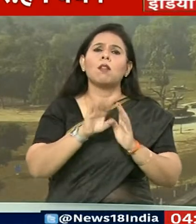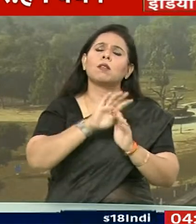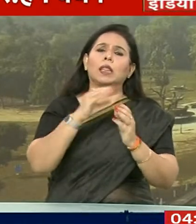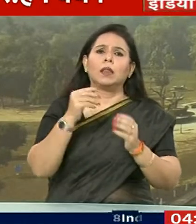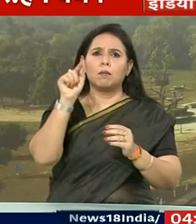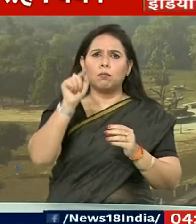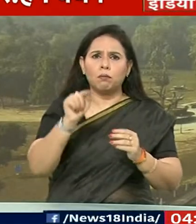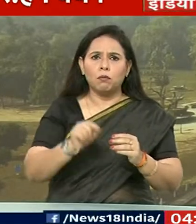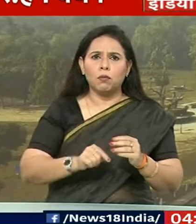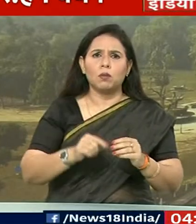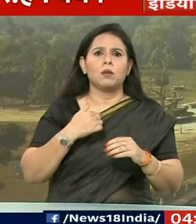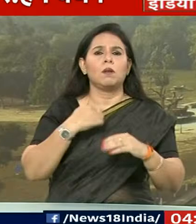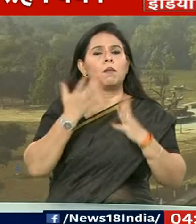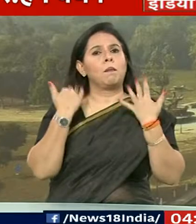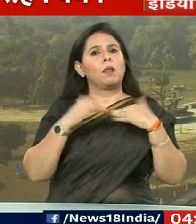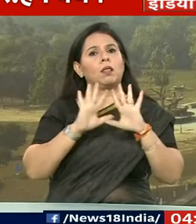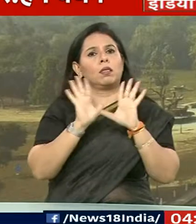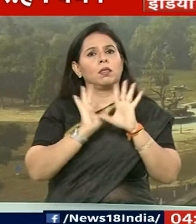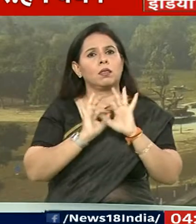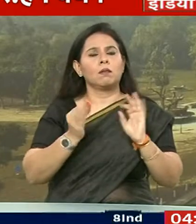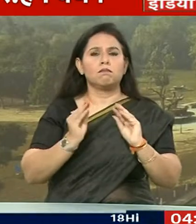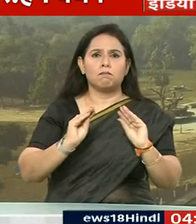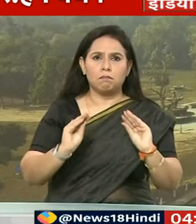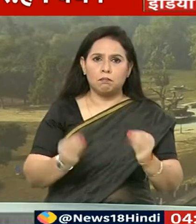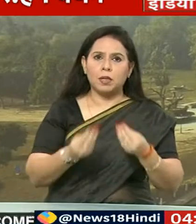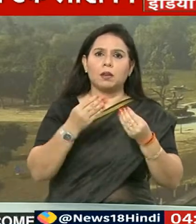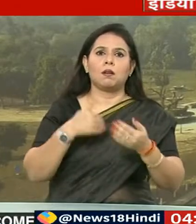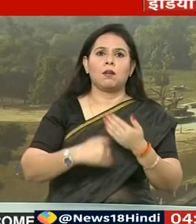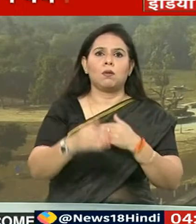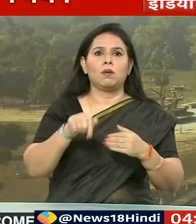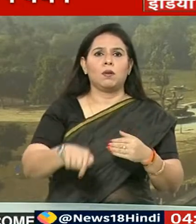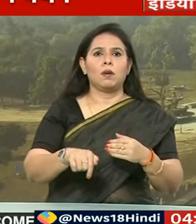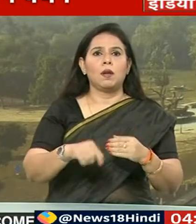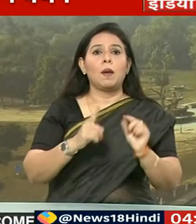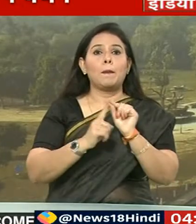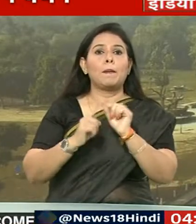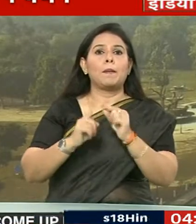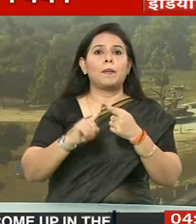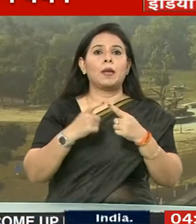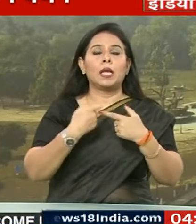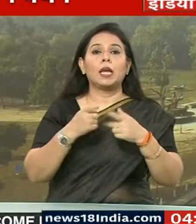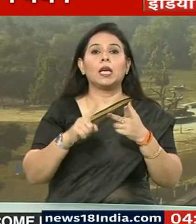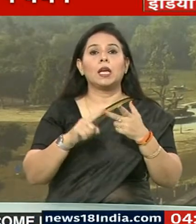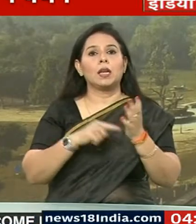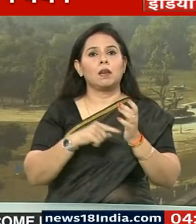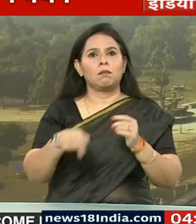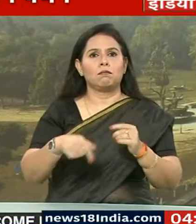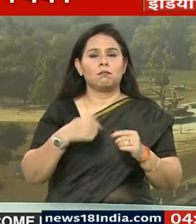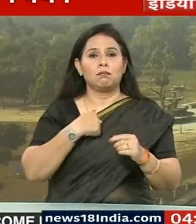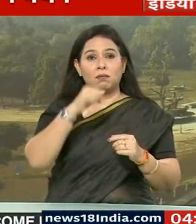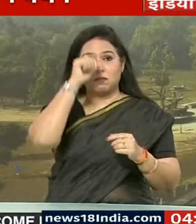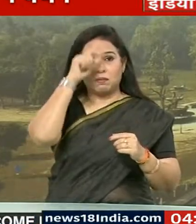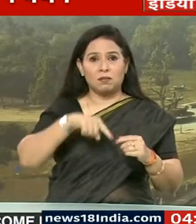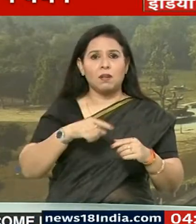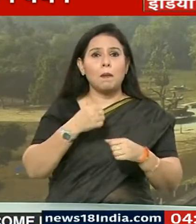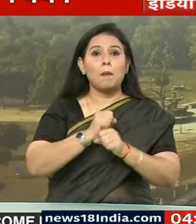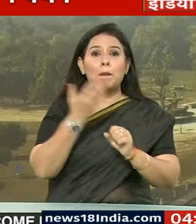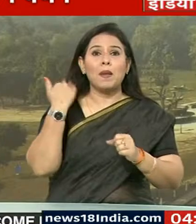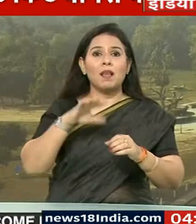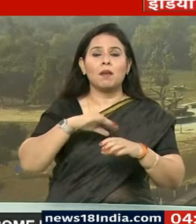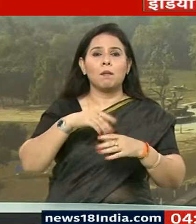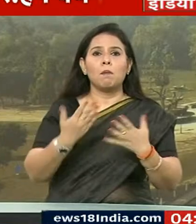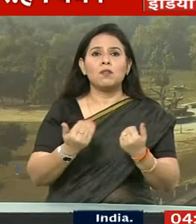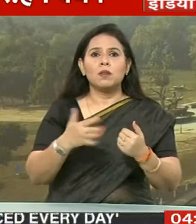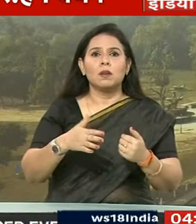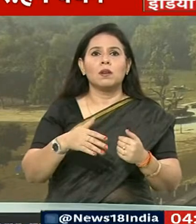हम लोगों ने अपनी स्थितियों को पहले से बहुत ज़्यादा सुधार लिया है. PPE kit, जो कि हमारे देश में बनता नहीं था, ये